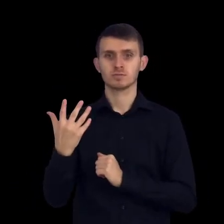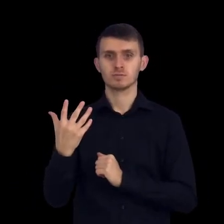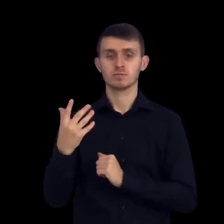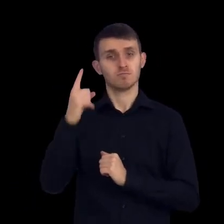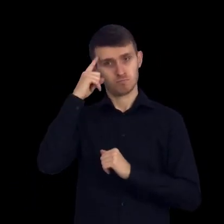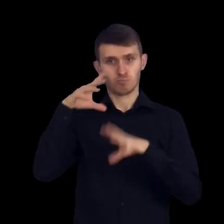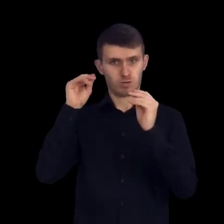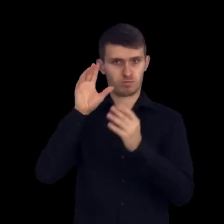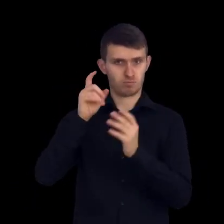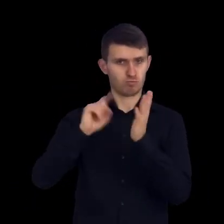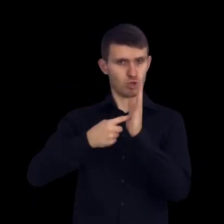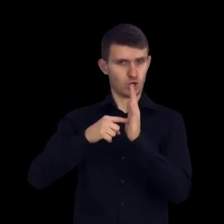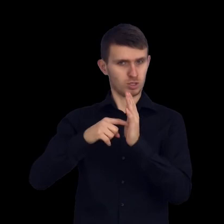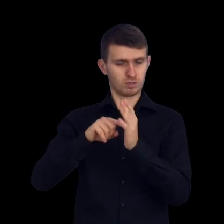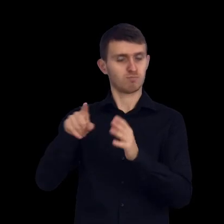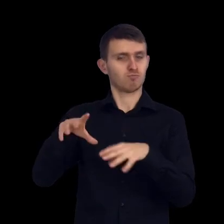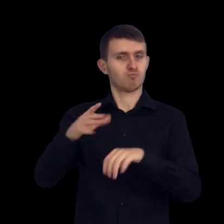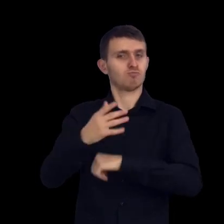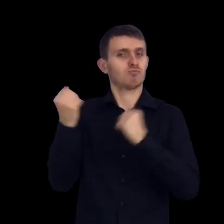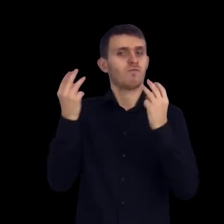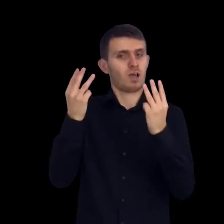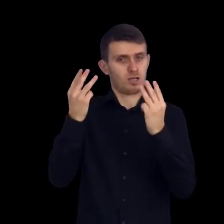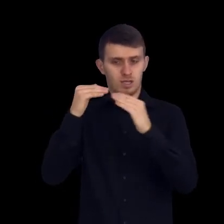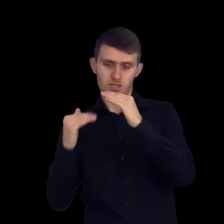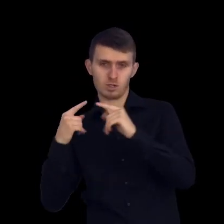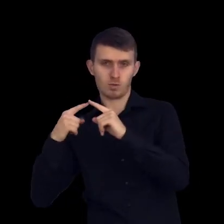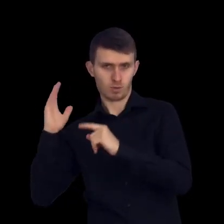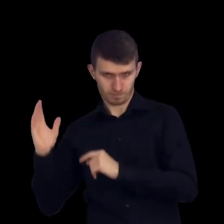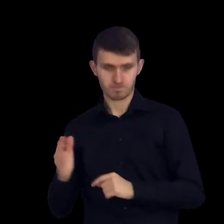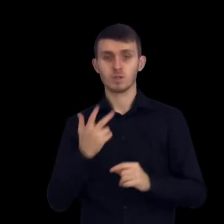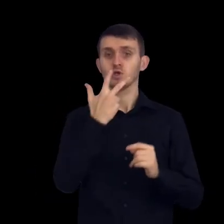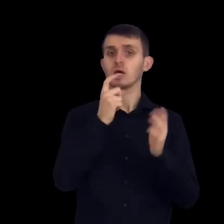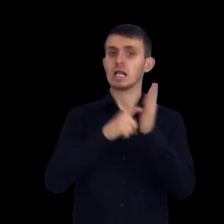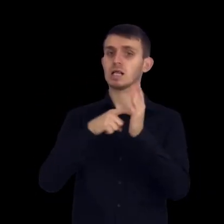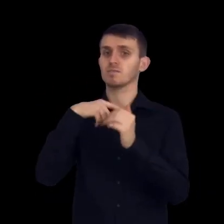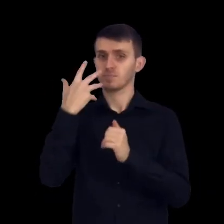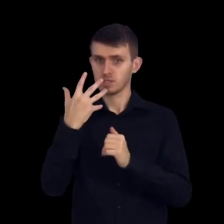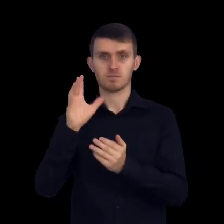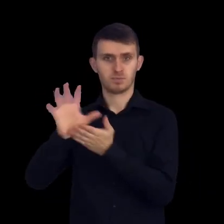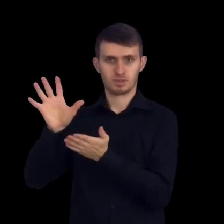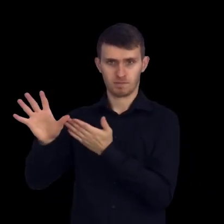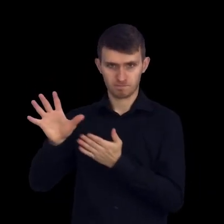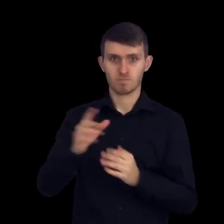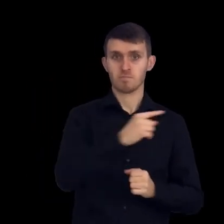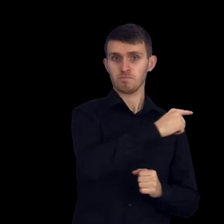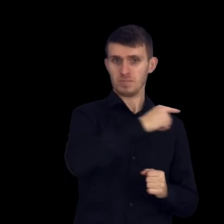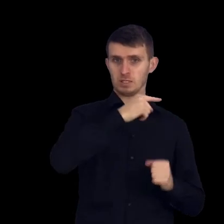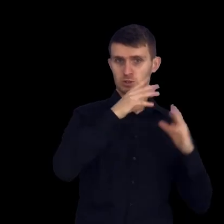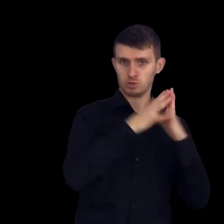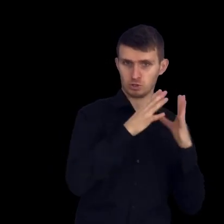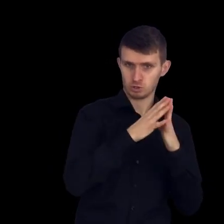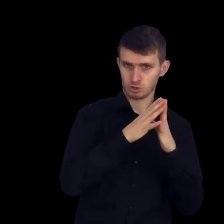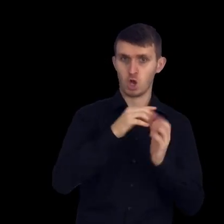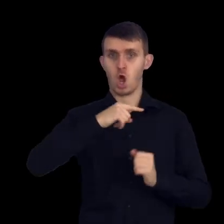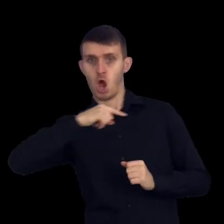tego odejmiemy trzy razy 5 musimy zacząć od nałożenia bo ma wyższy priorytet trzy razy